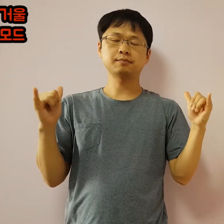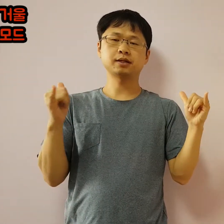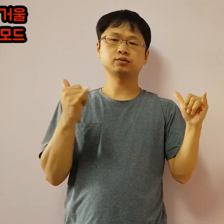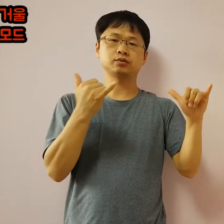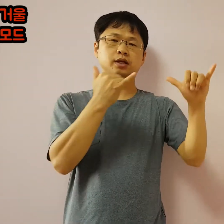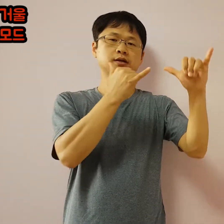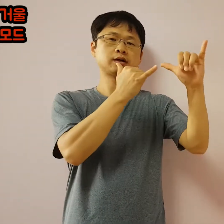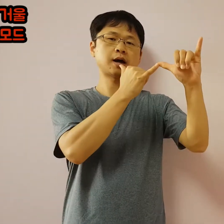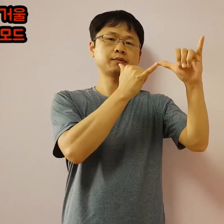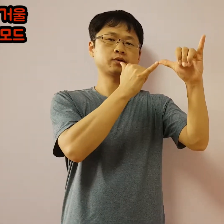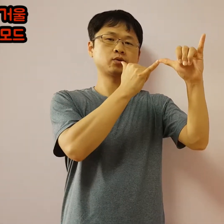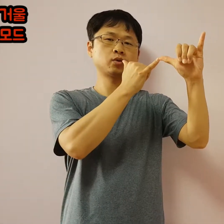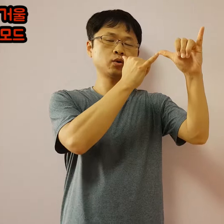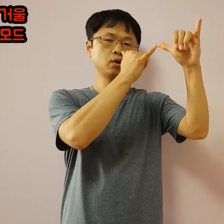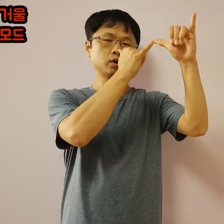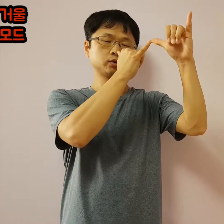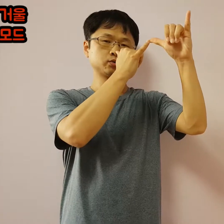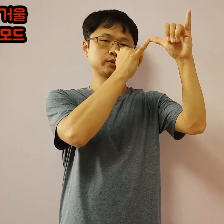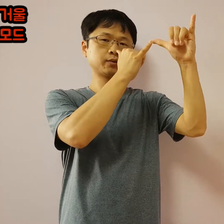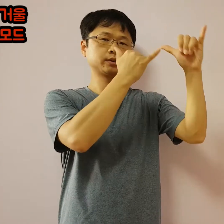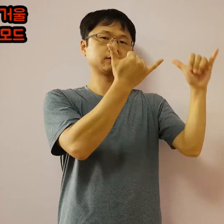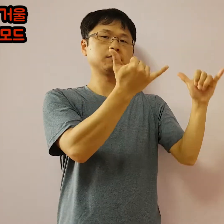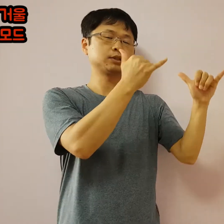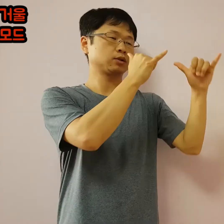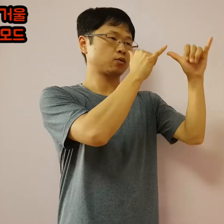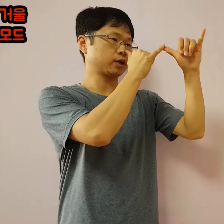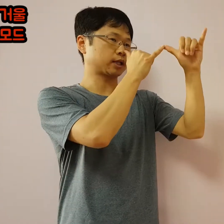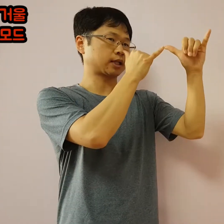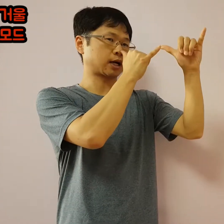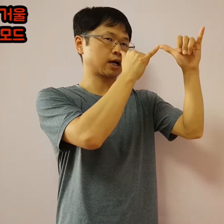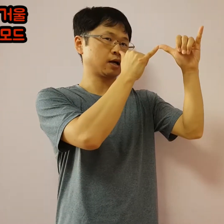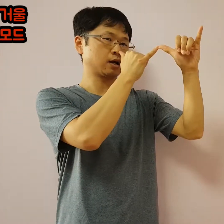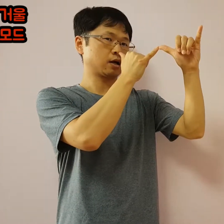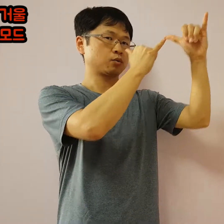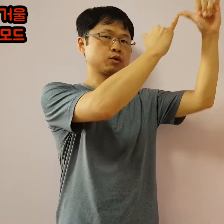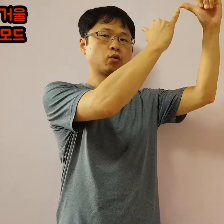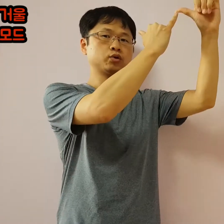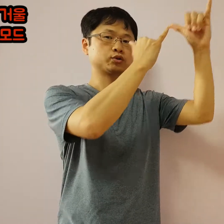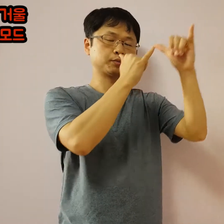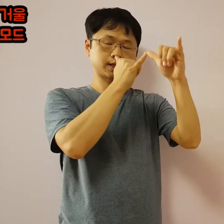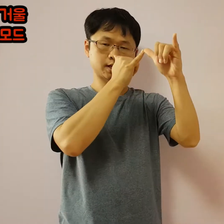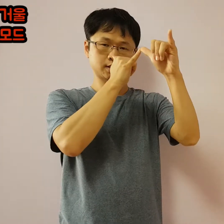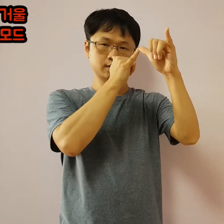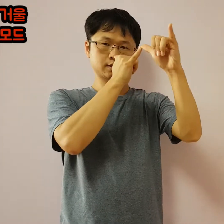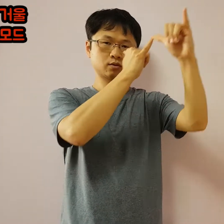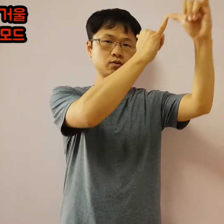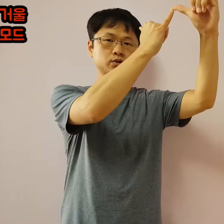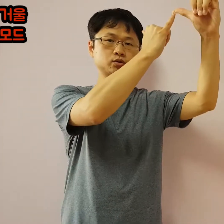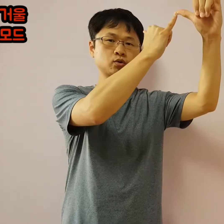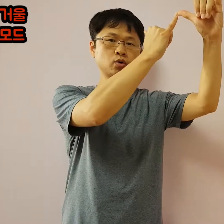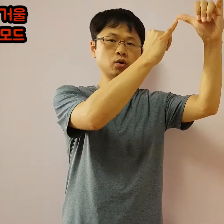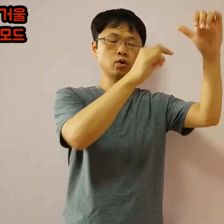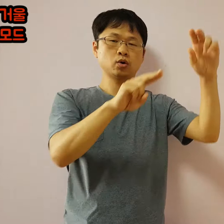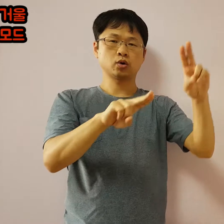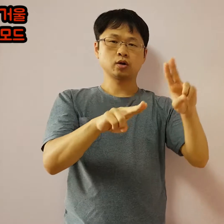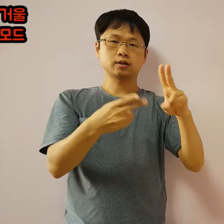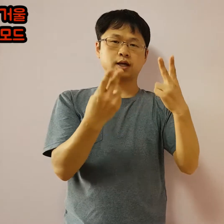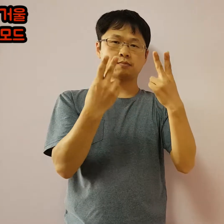사람이라는 수어인데 이거를 앞뒤로 줄을 세워줘서 엄지를 코에 댔다가 위로 올려줍니다. 올려주고 그